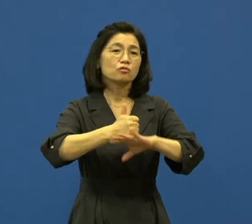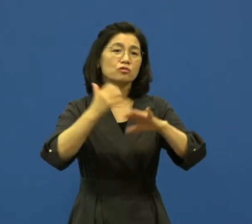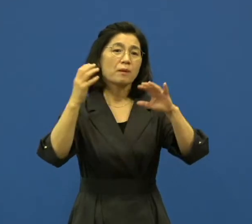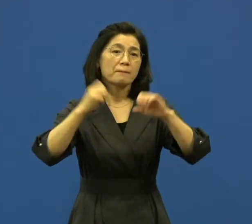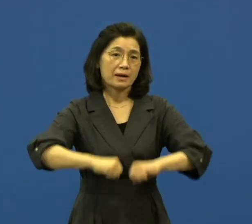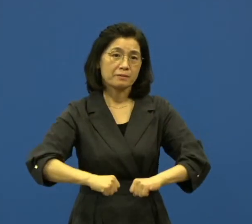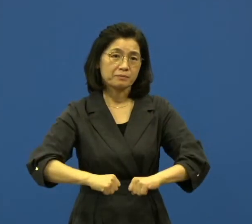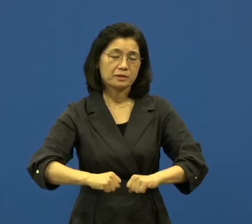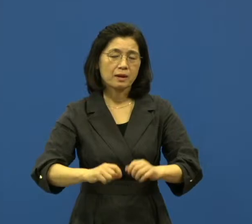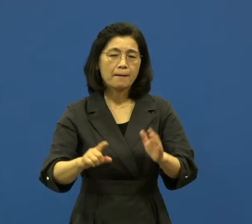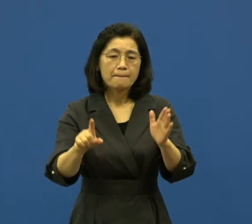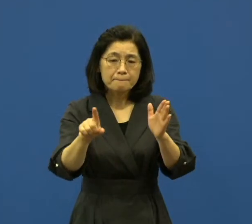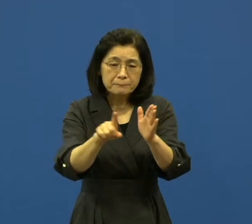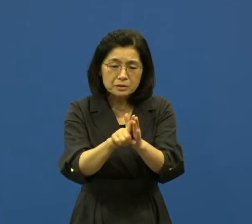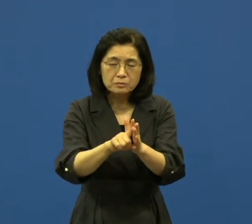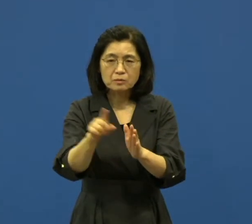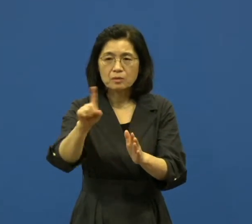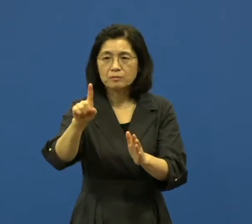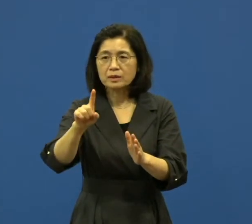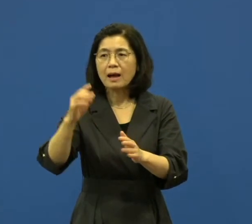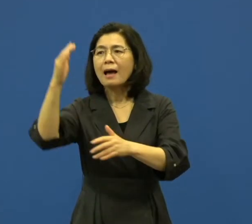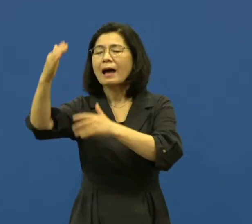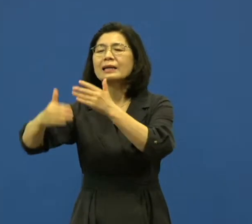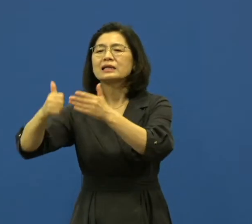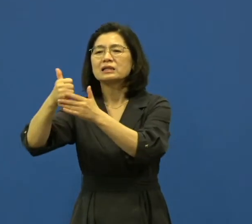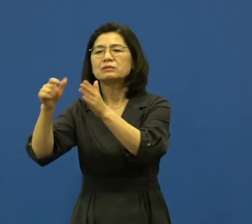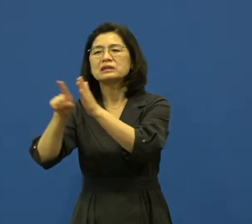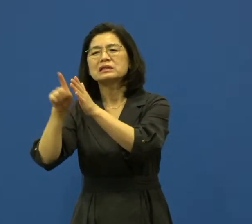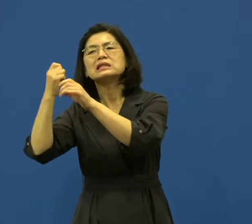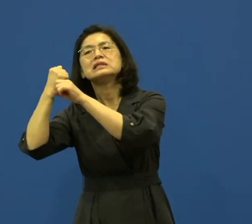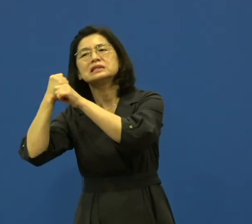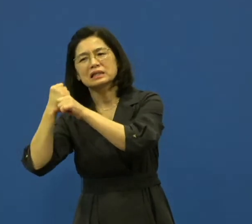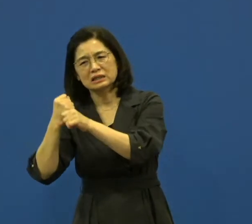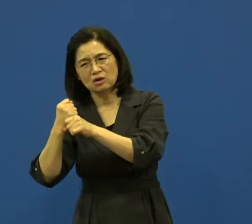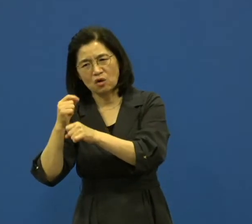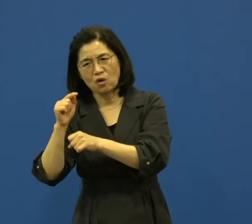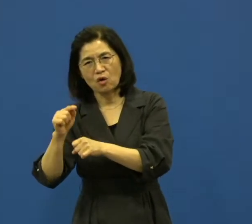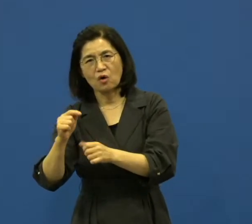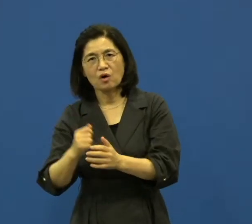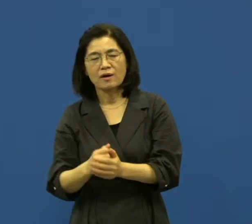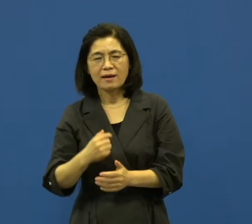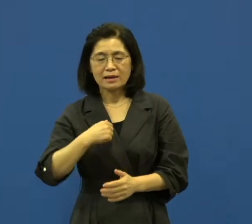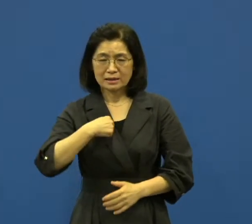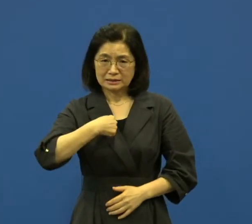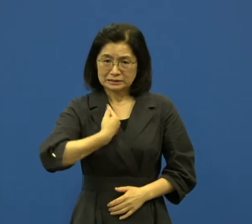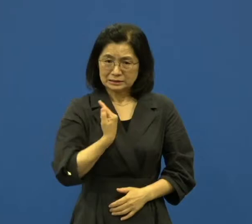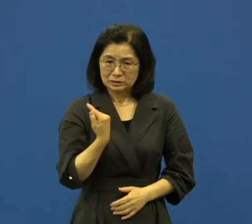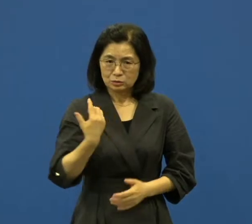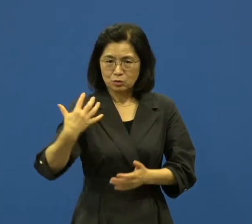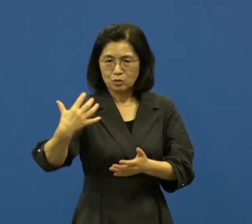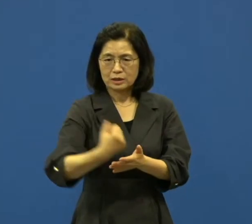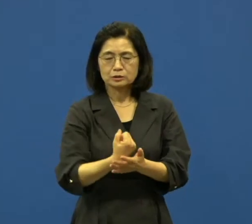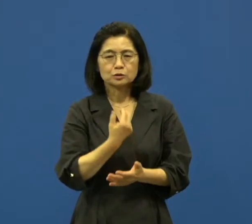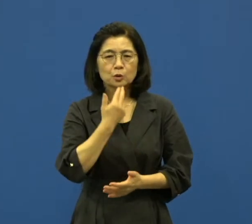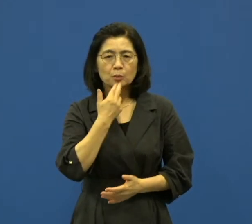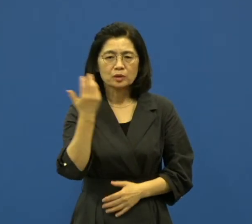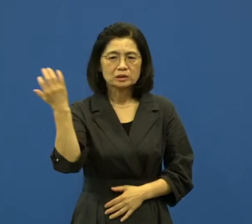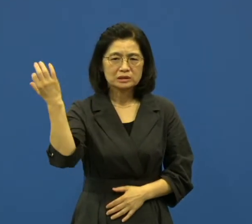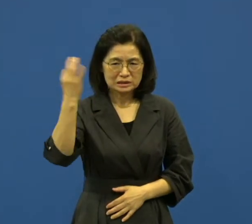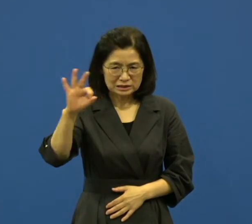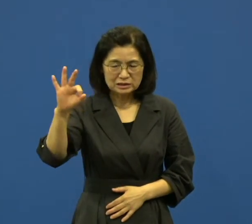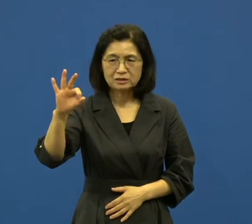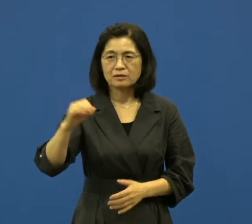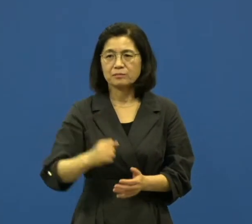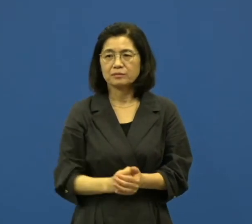믿음은 철저히 의존적인 것입니다. 내가 스스로는 구원 얻을 수 없음을 인정하는 것입니다. 왜